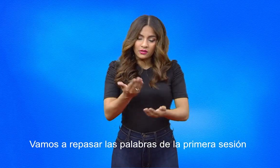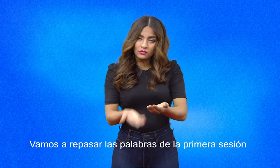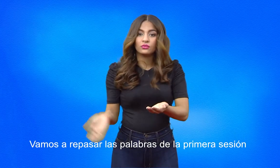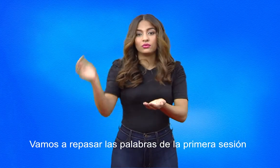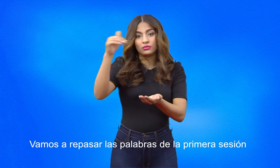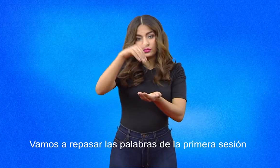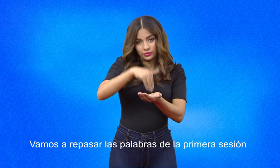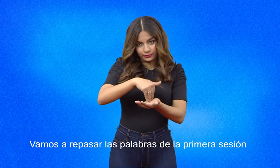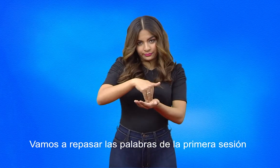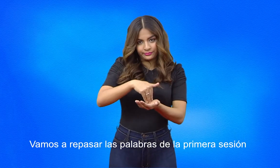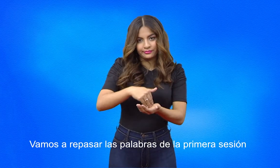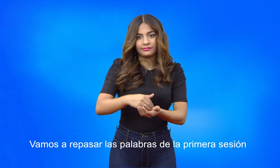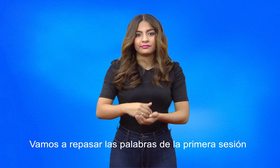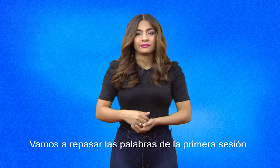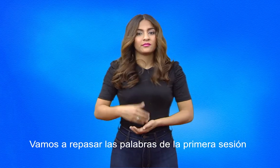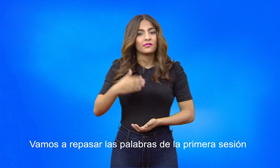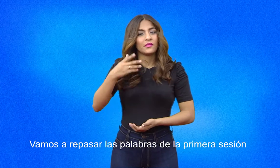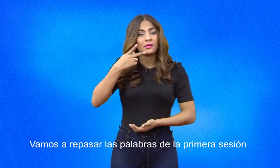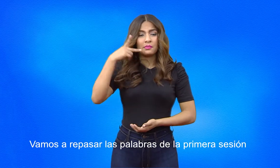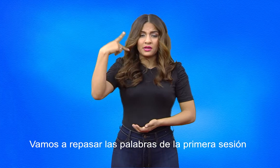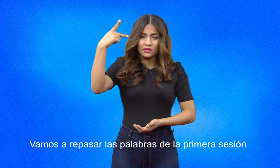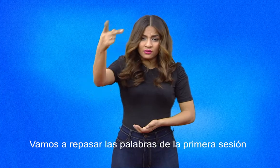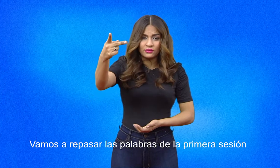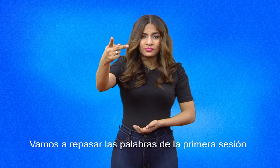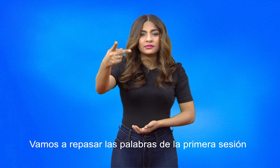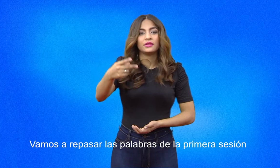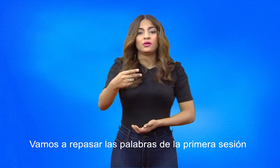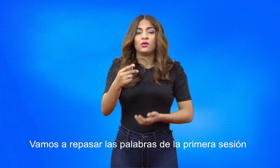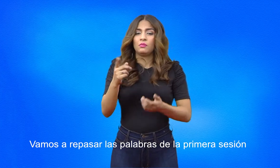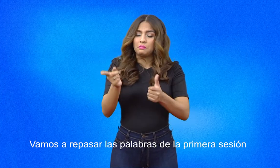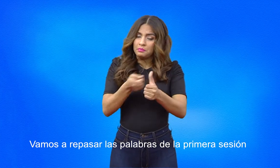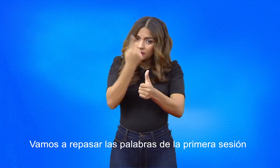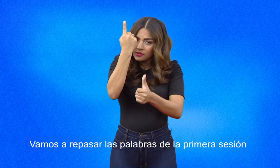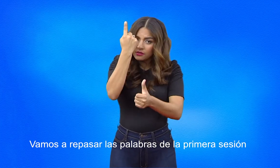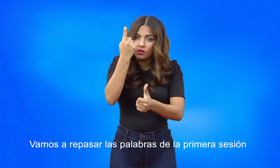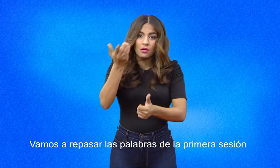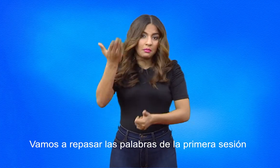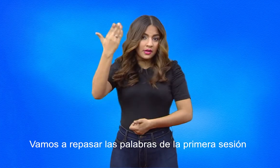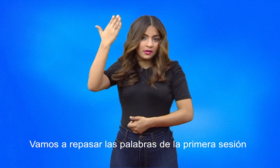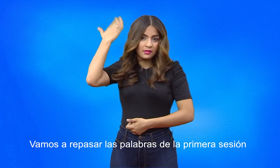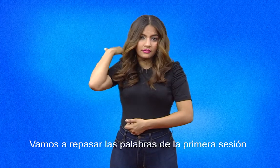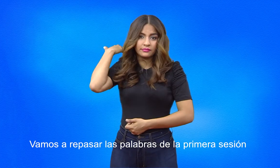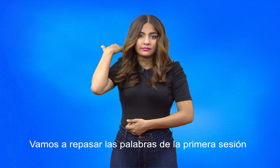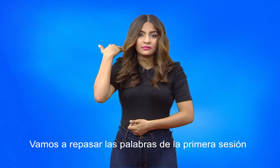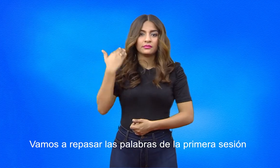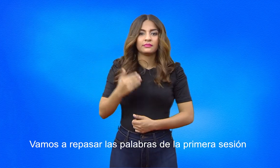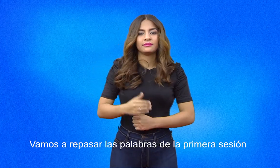Vamos a repasar las palabras de la primera sesión.